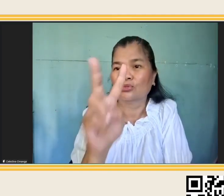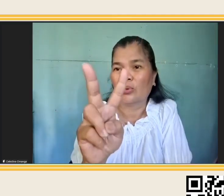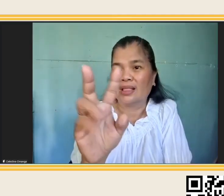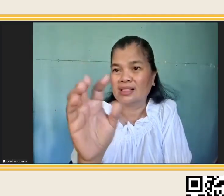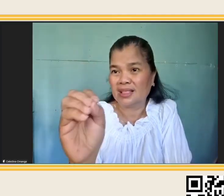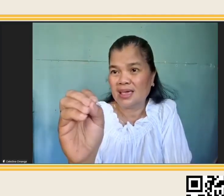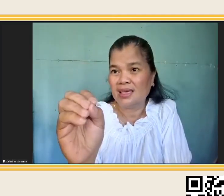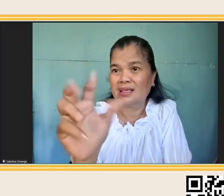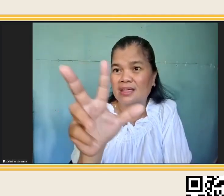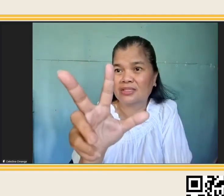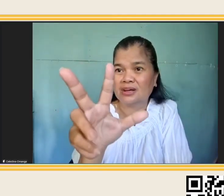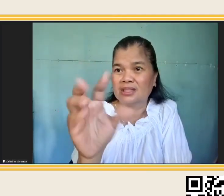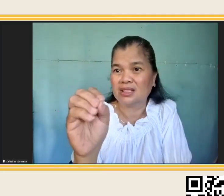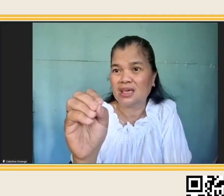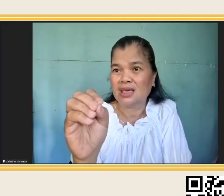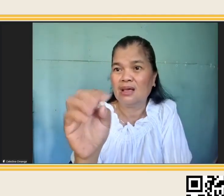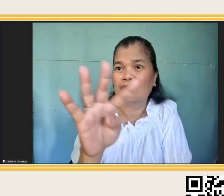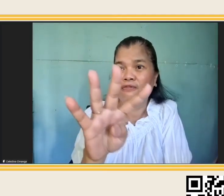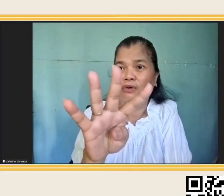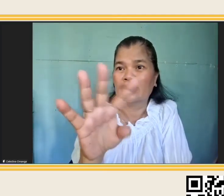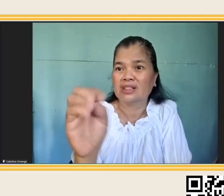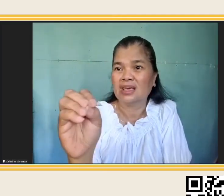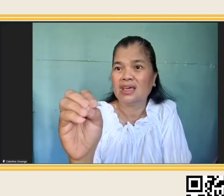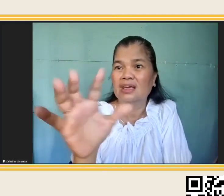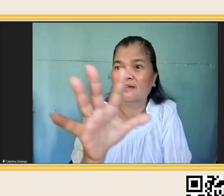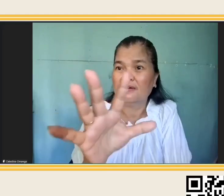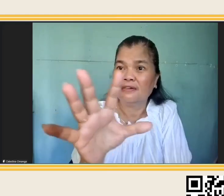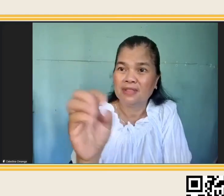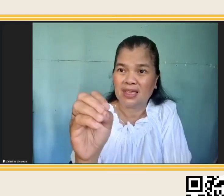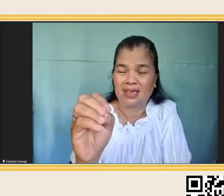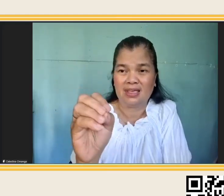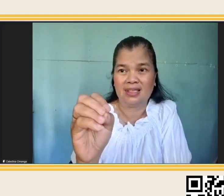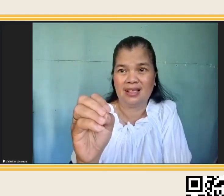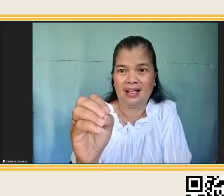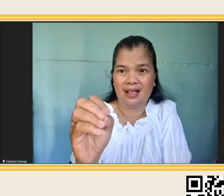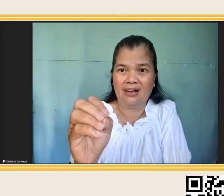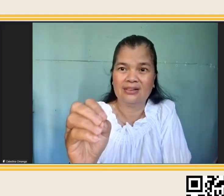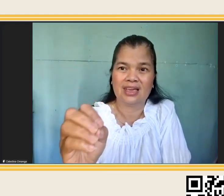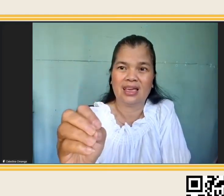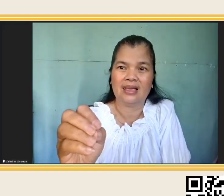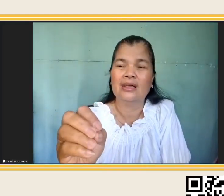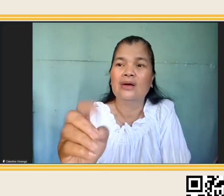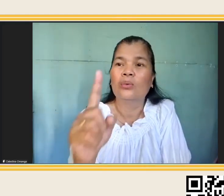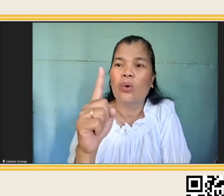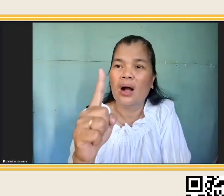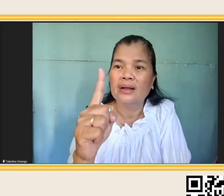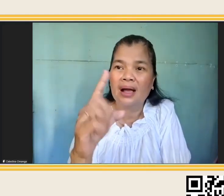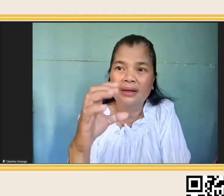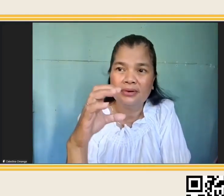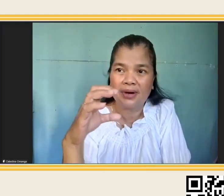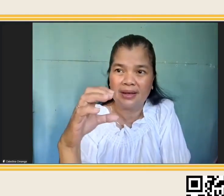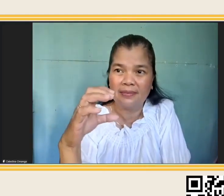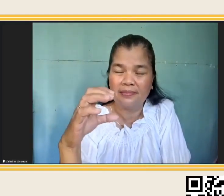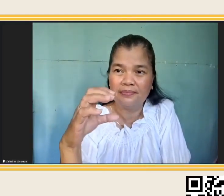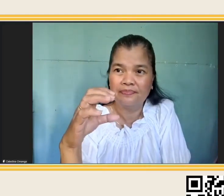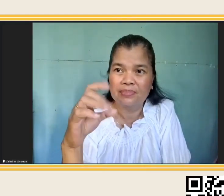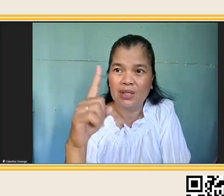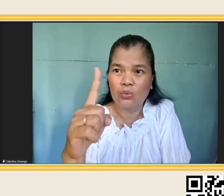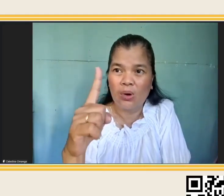rin 20, 30, 40, 50. Okay.